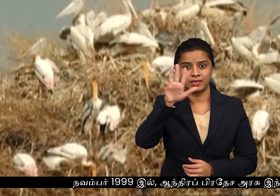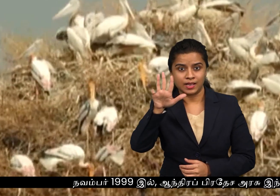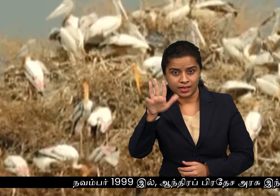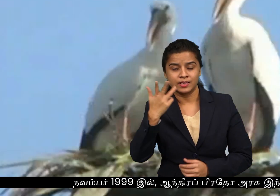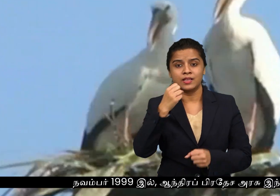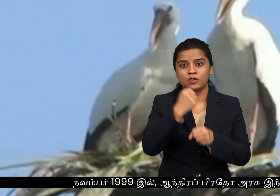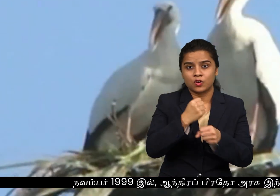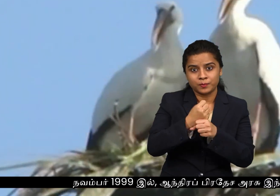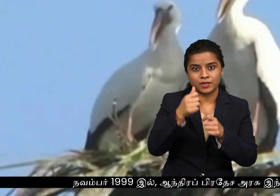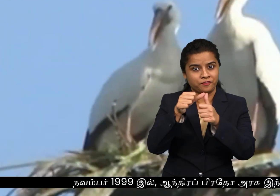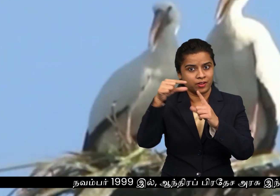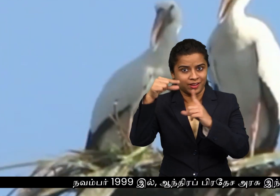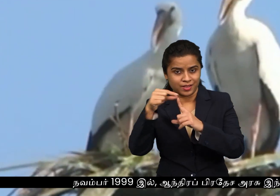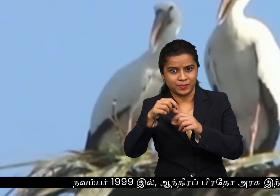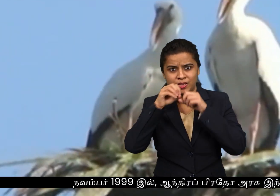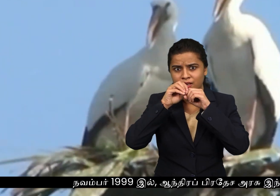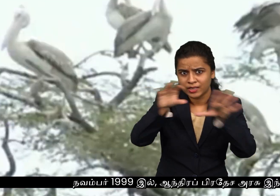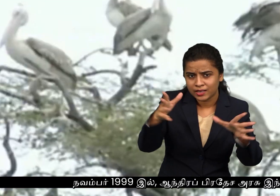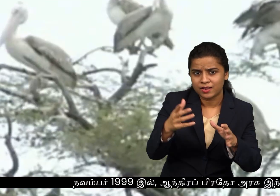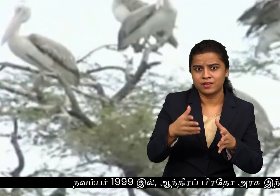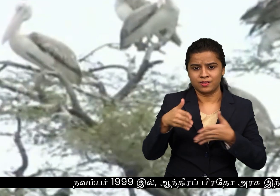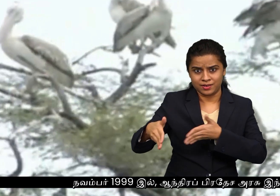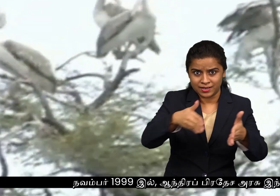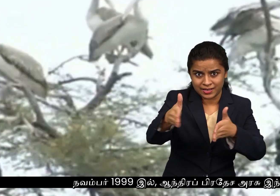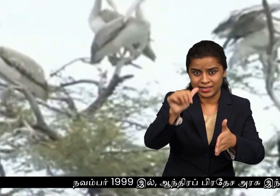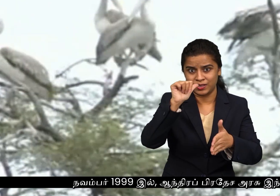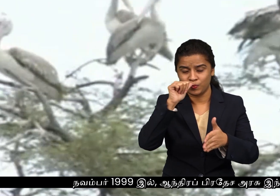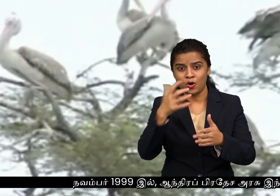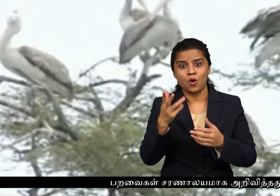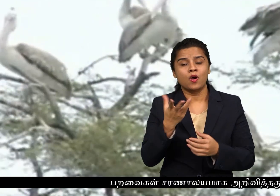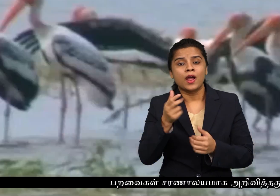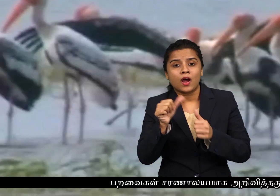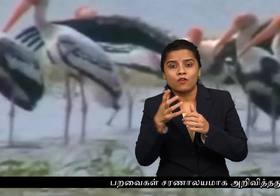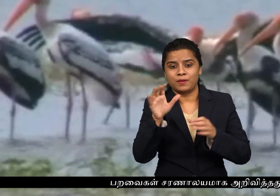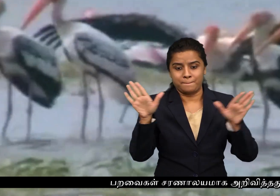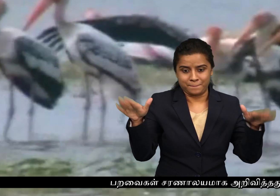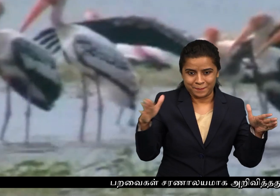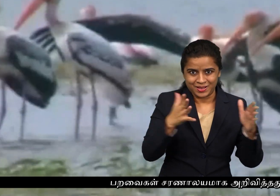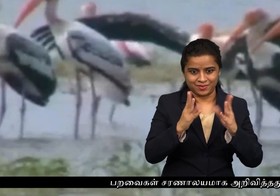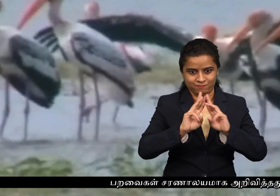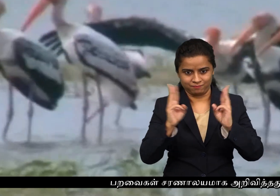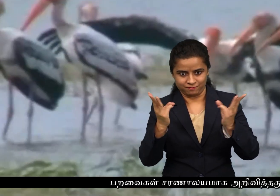1999இல் ஆந்திர பிரதேச அரசு இந்திய ஏரியை பறவைகள் சரணாலயமாக